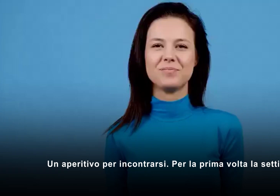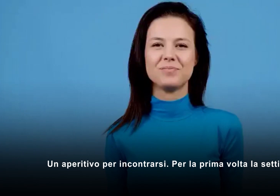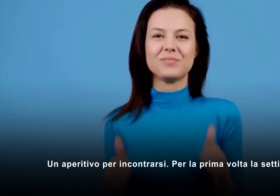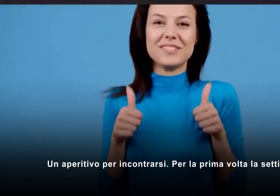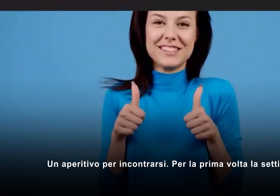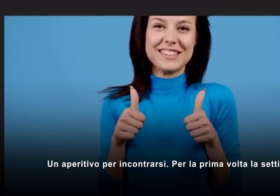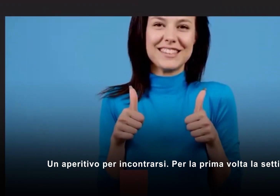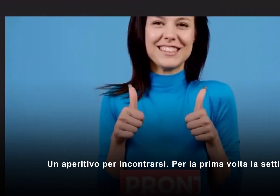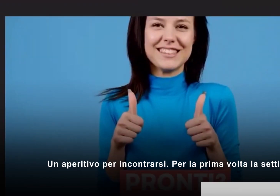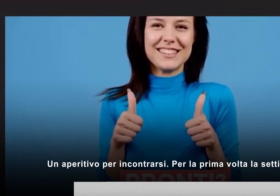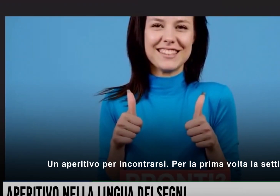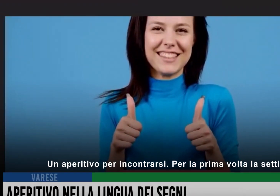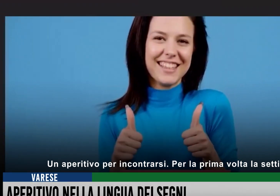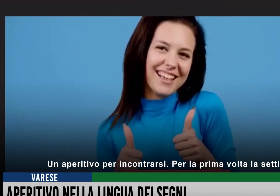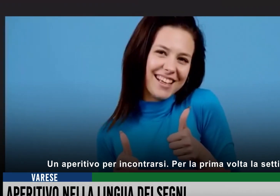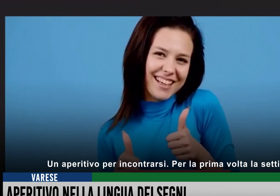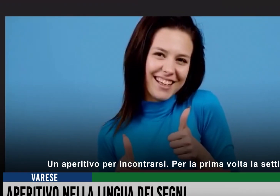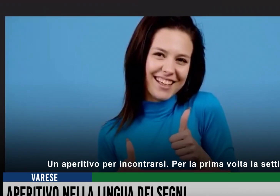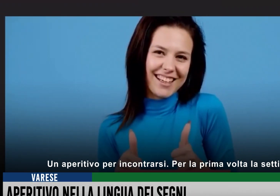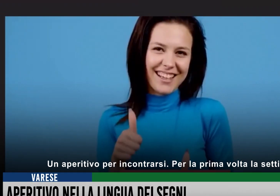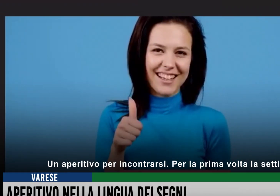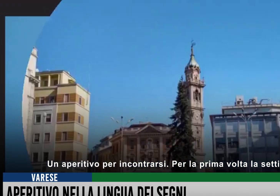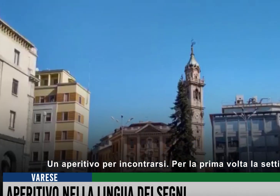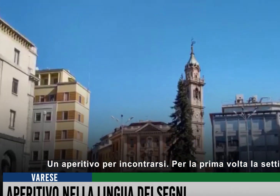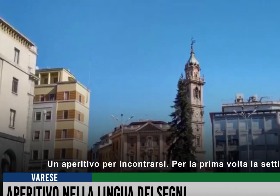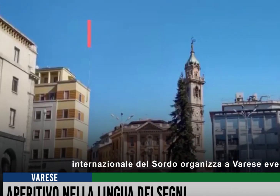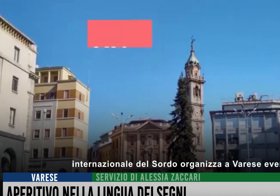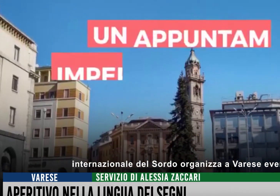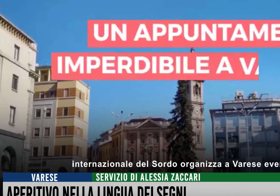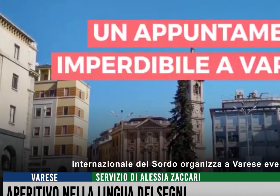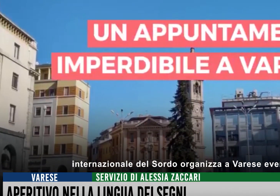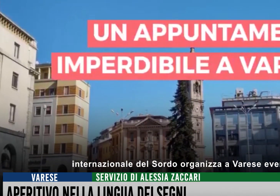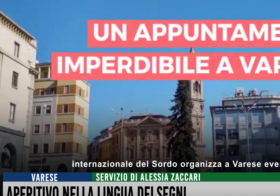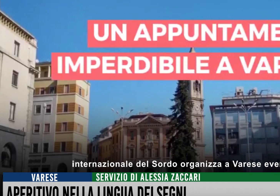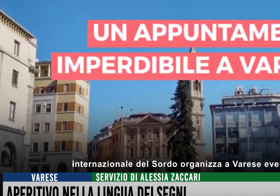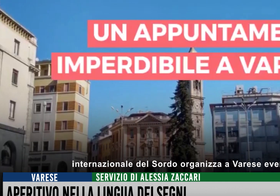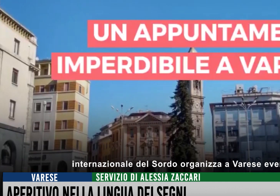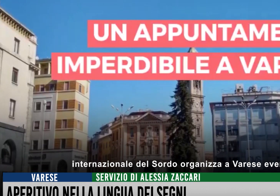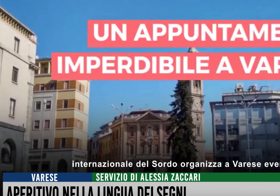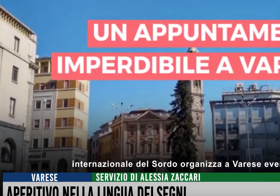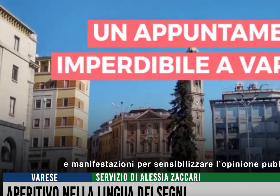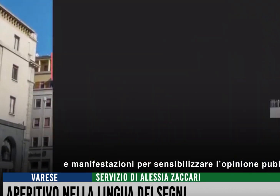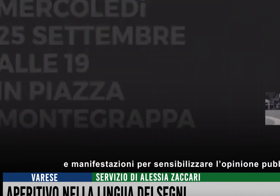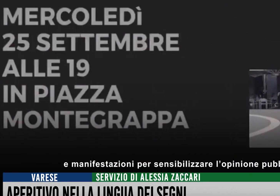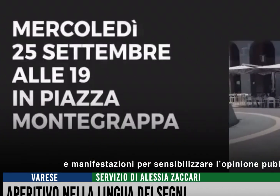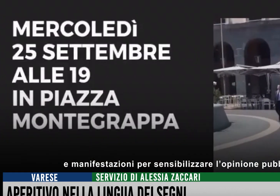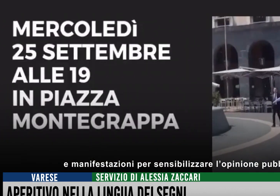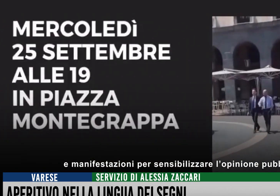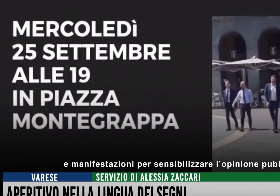Un aperitivo per incontrarsi. Per la prima volta la Settimana Internazionale del Sordo organizza a Varese eventi e manifestazioni per